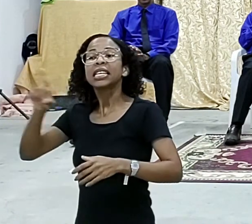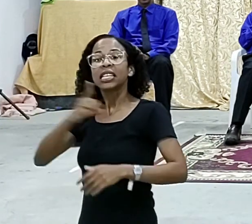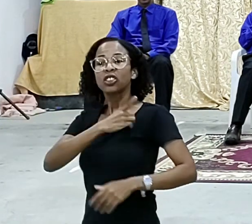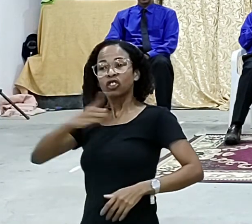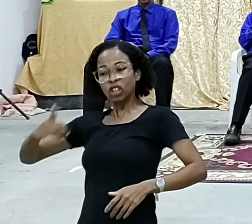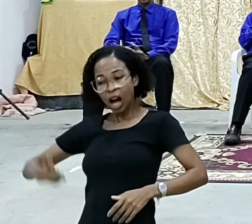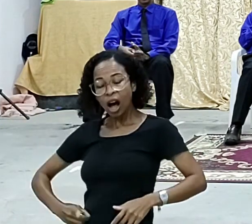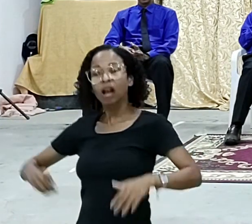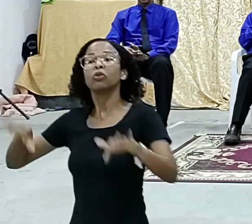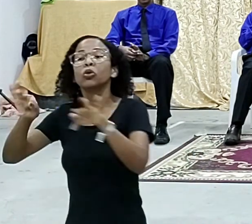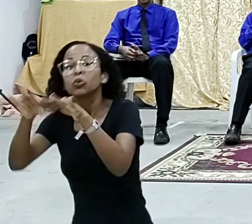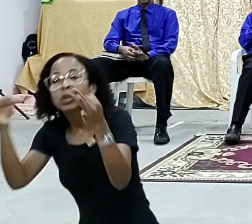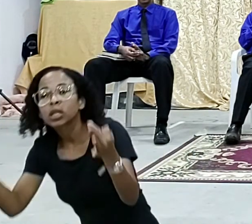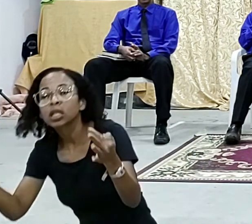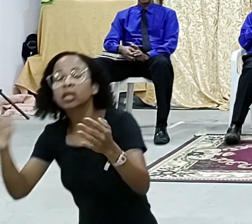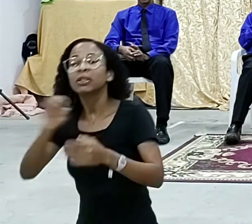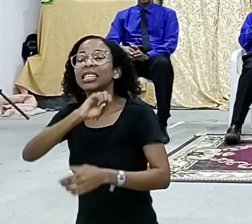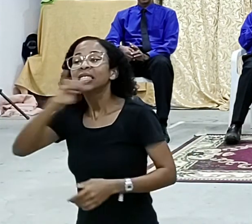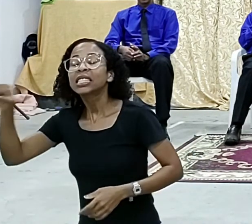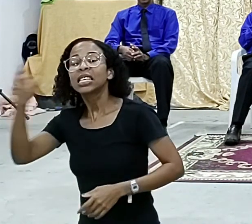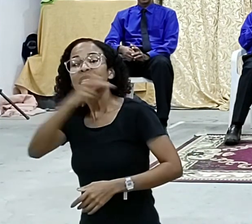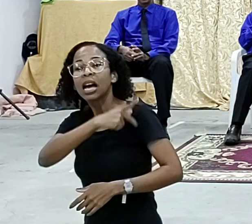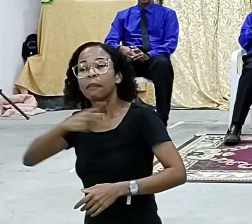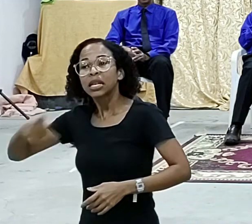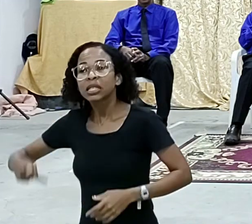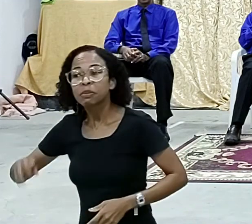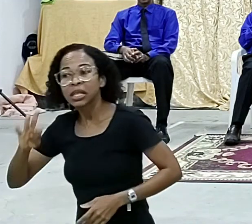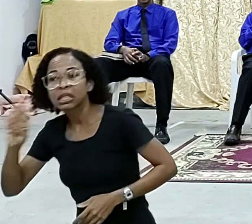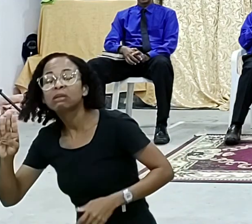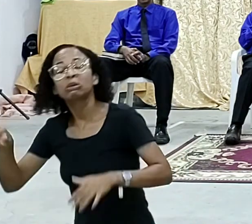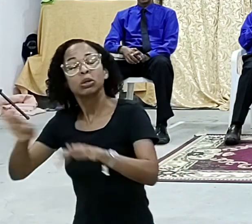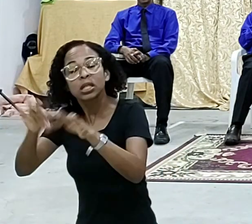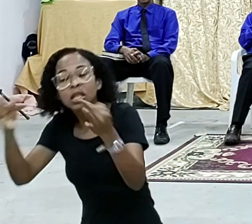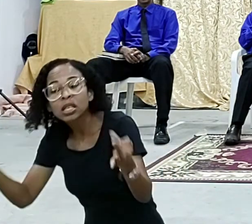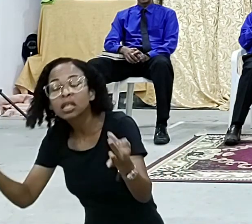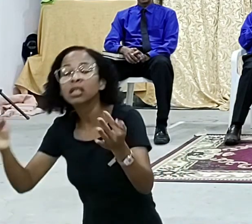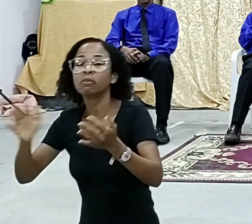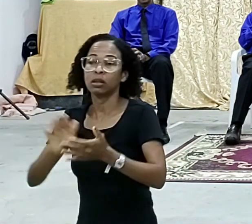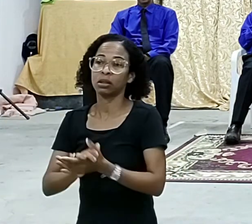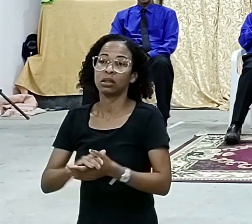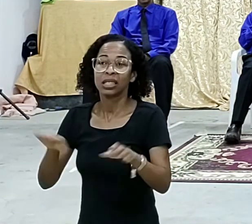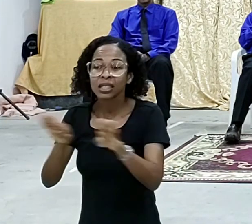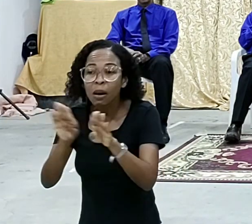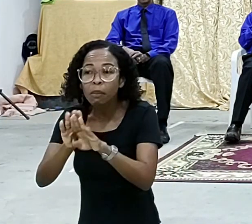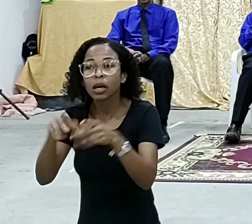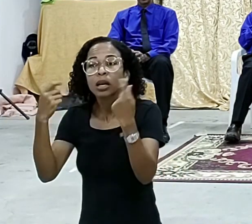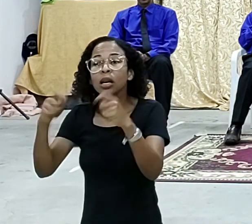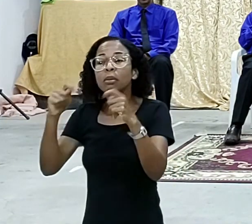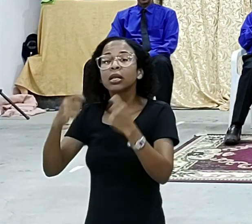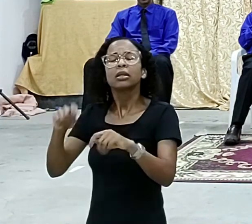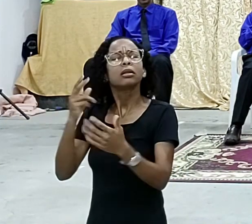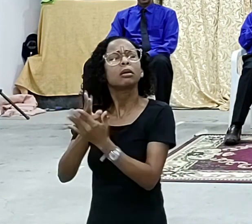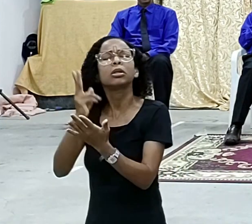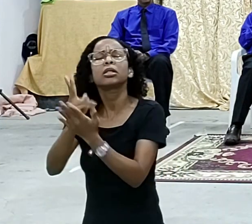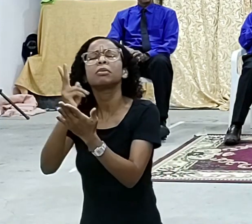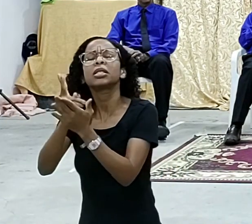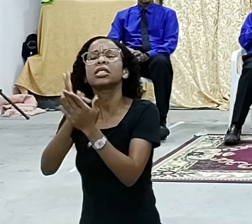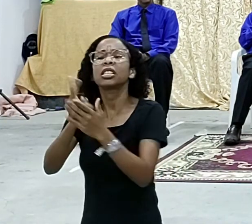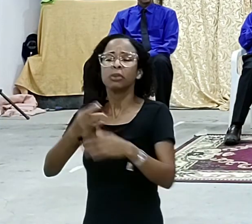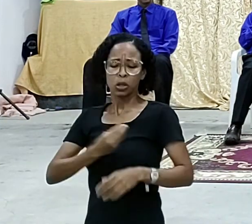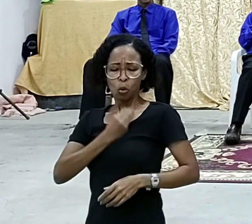ainda. A presbítero, mais ainda. Então, que nós venhamos estar